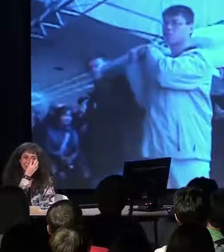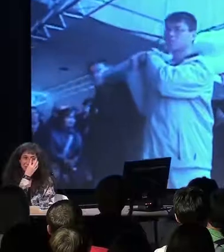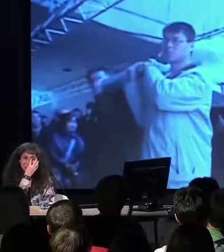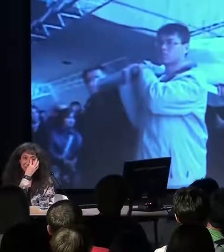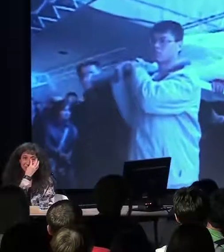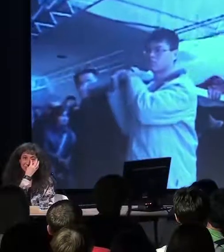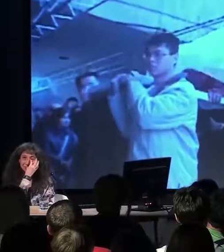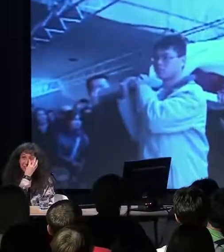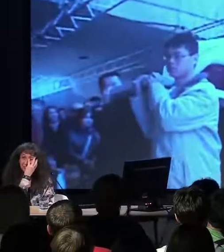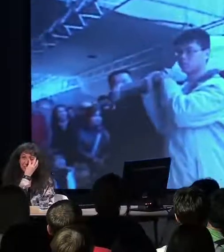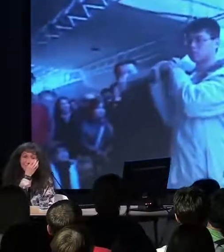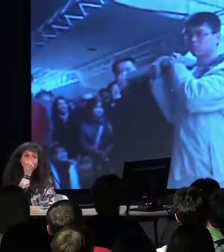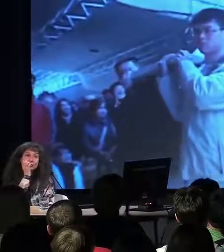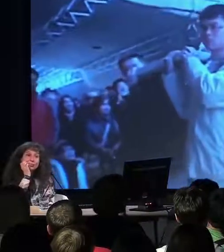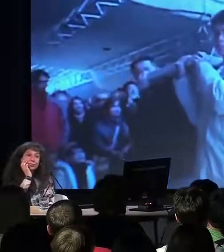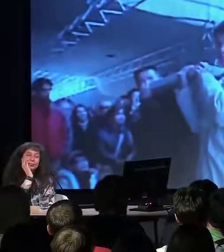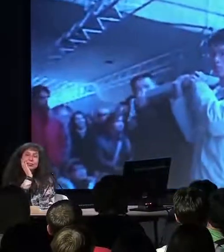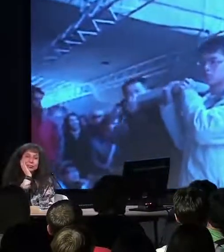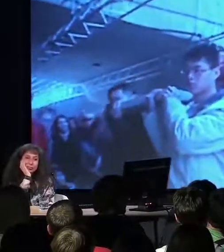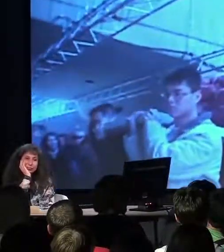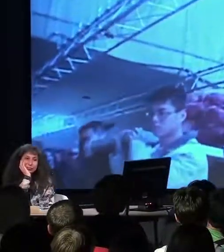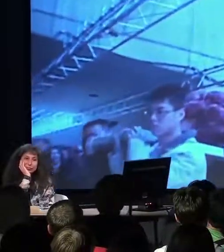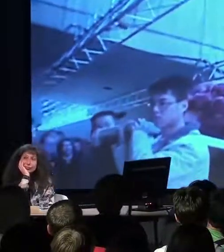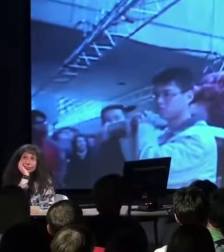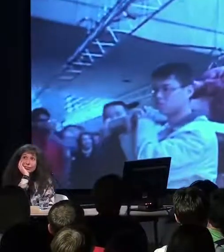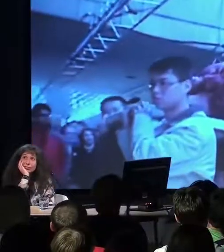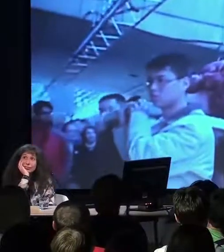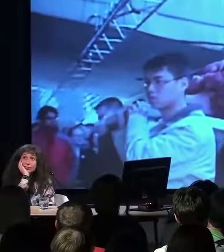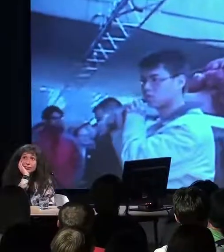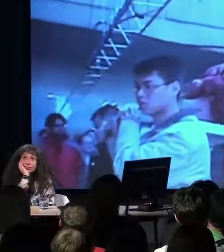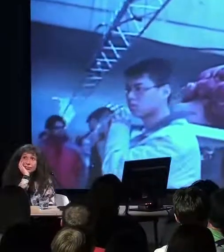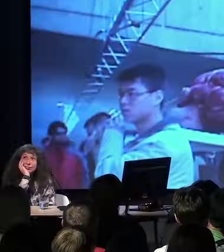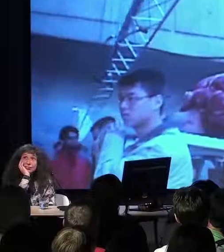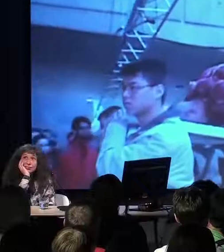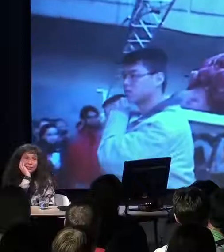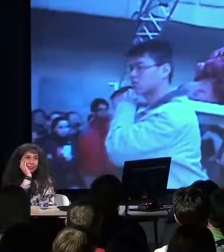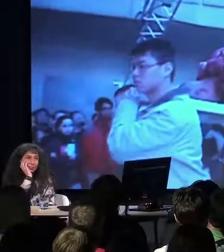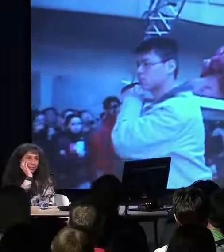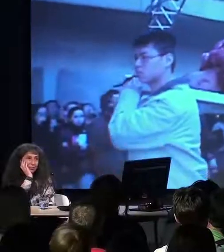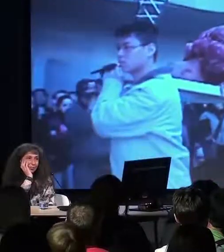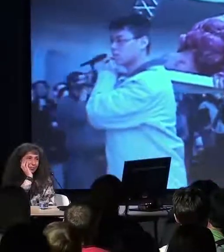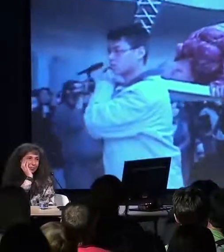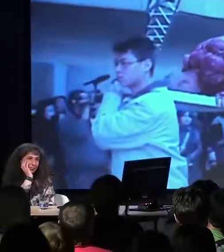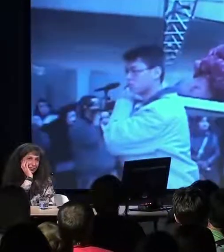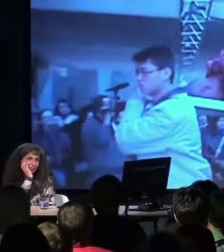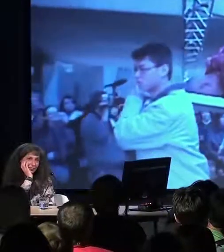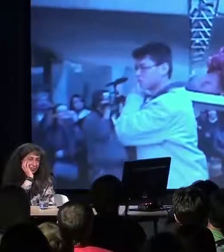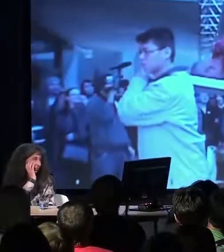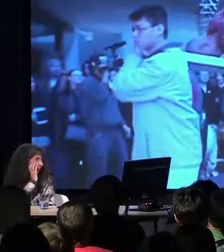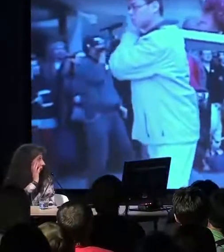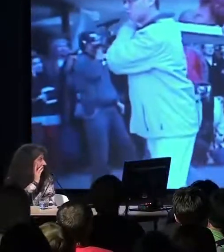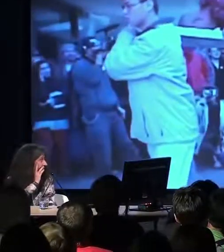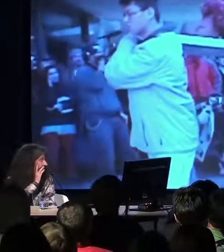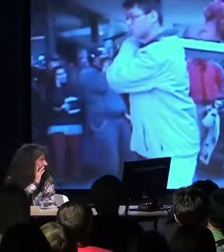Один из мужчин вылезает из-под простыни и скидывает простыню с остальных участников шествия. Их оказывается 8. Это мужчины